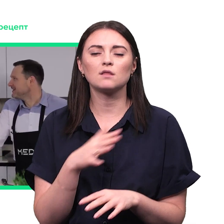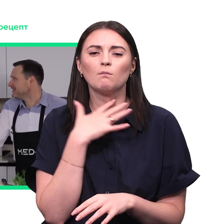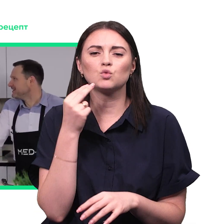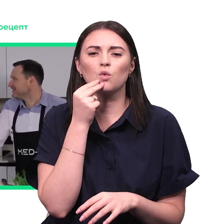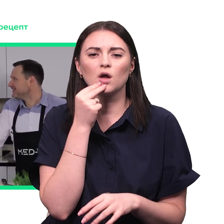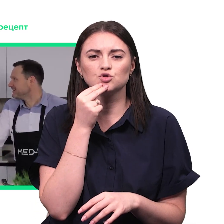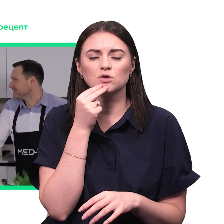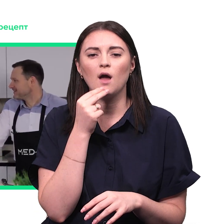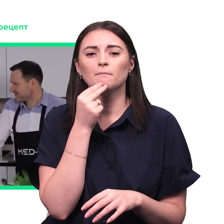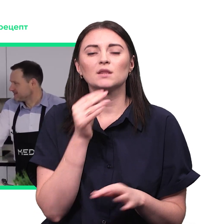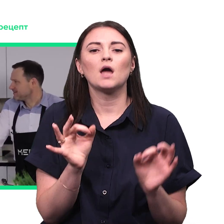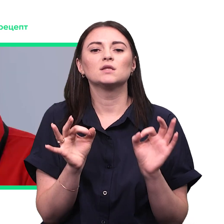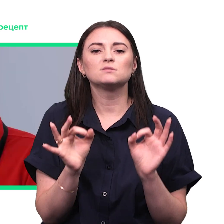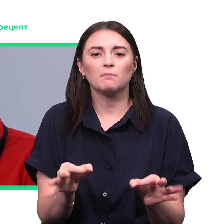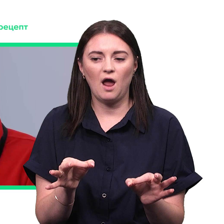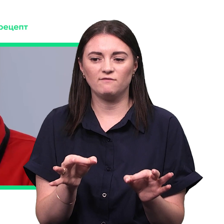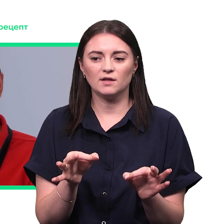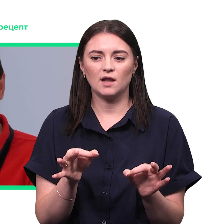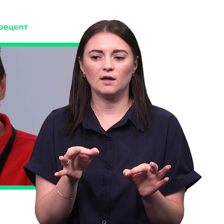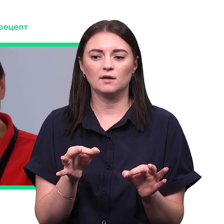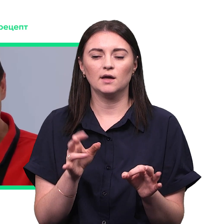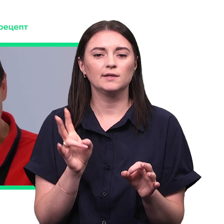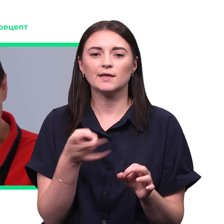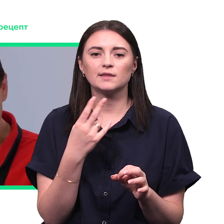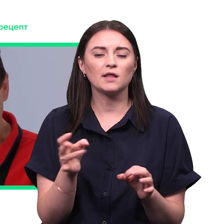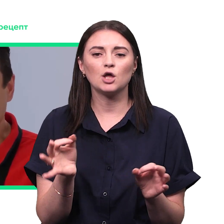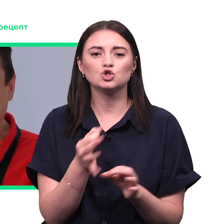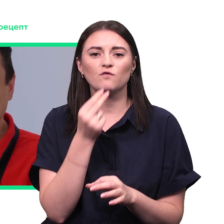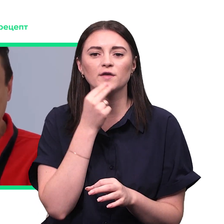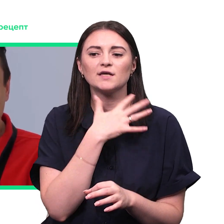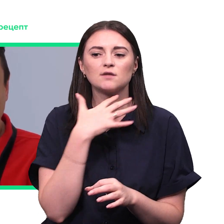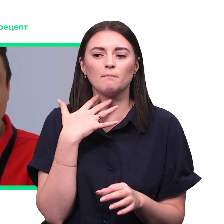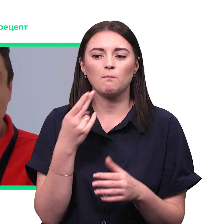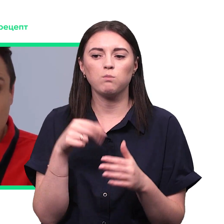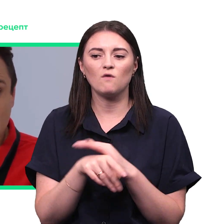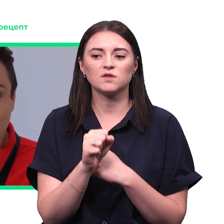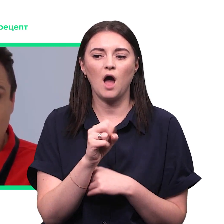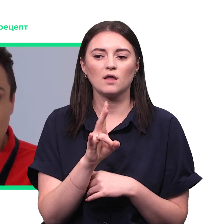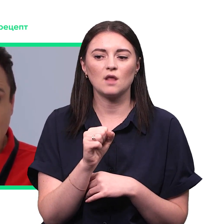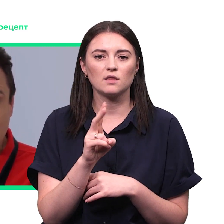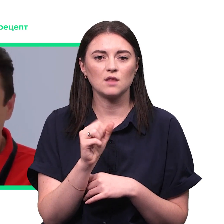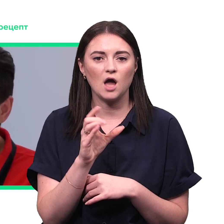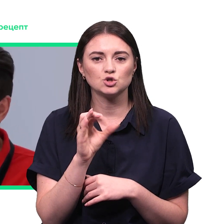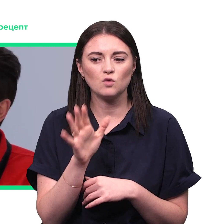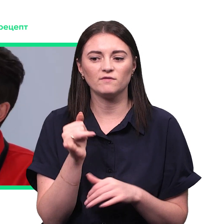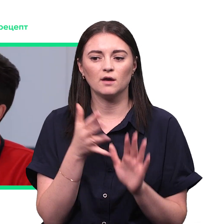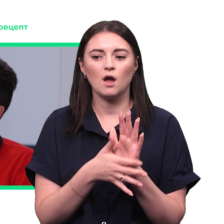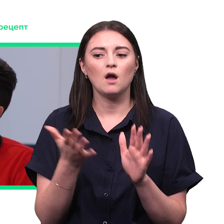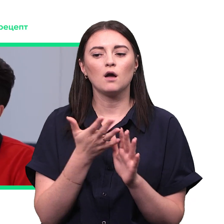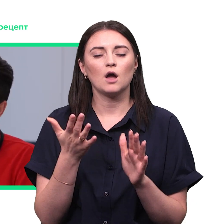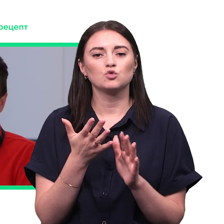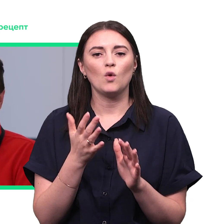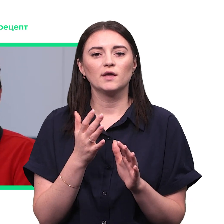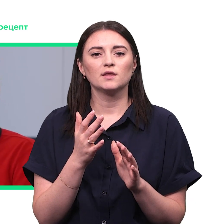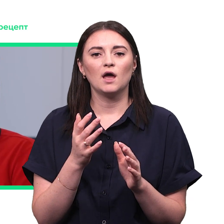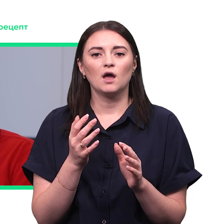ничего. Питайтесь сбалансированно. Не надо ничего есть тоннами. А вот по поводу ананасов и капусты, которая сжигает жир, вот это,